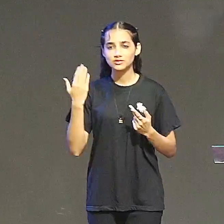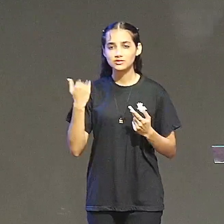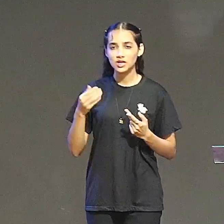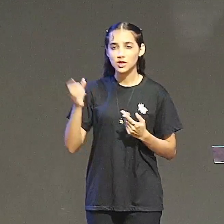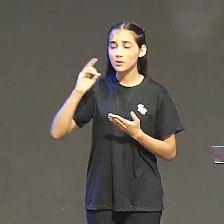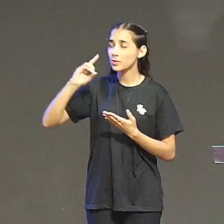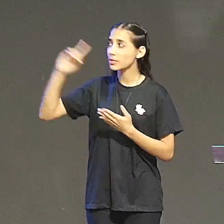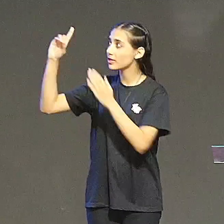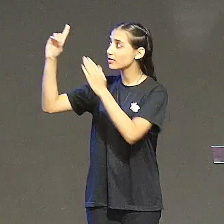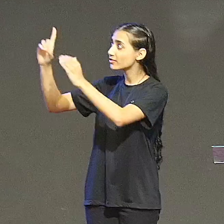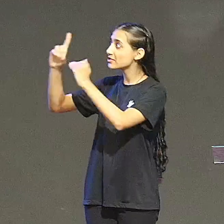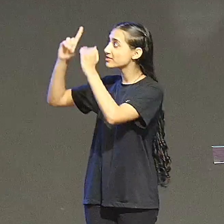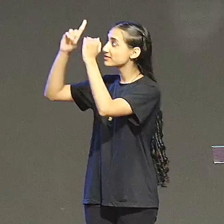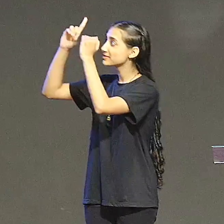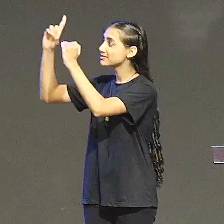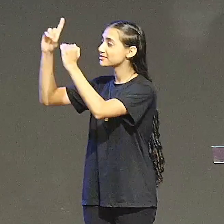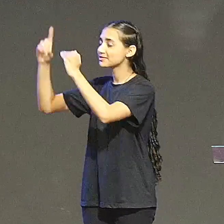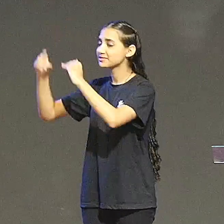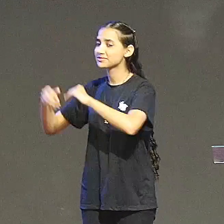como um